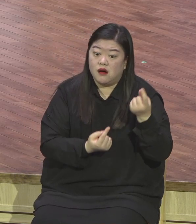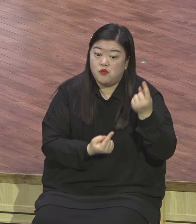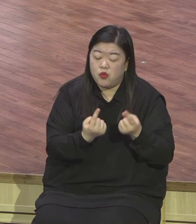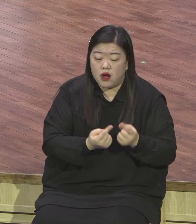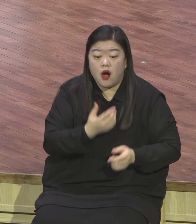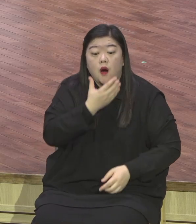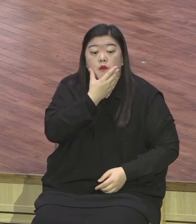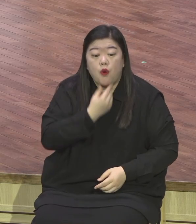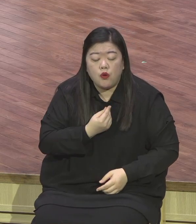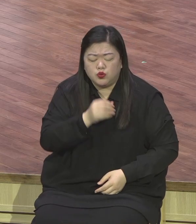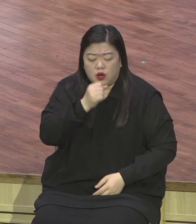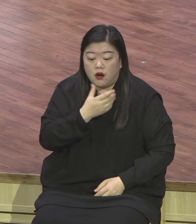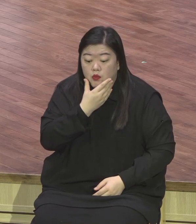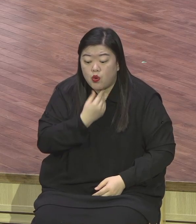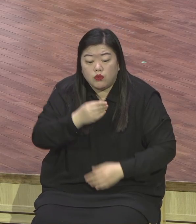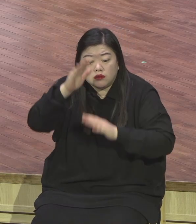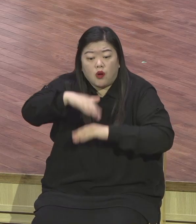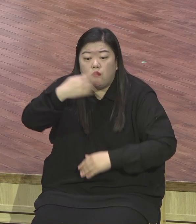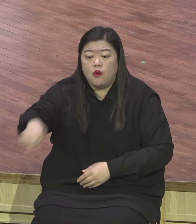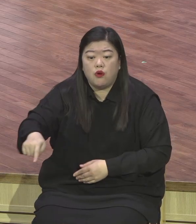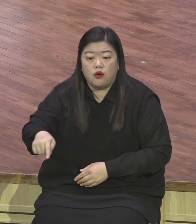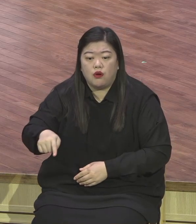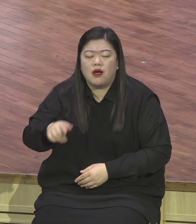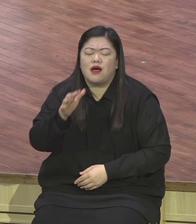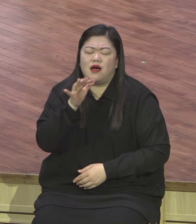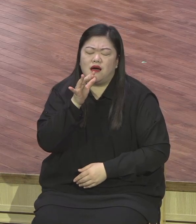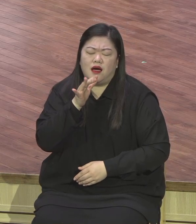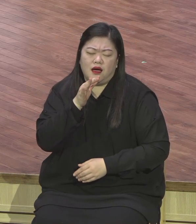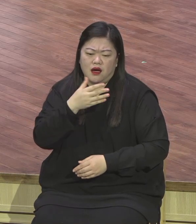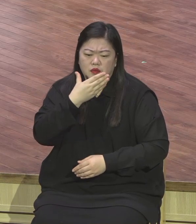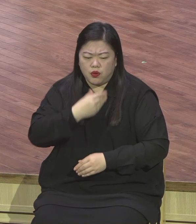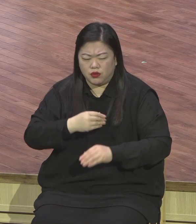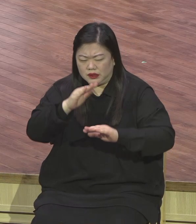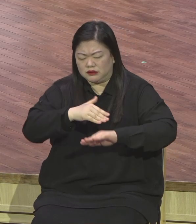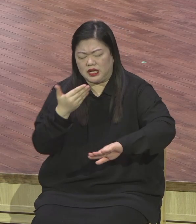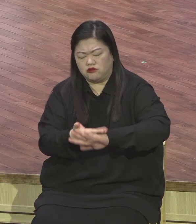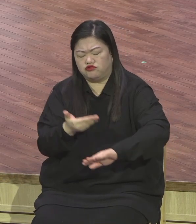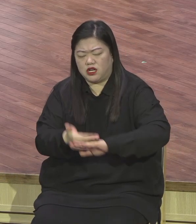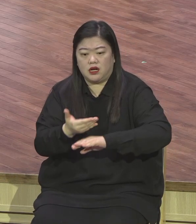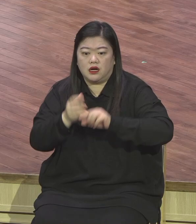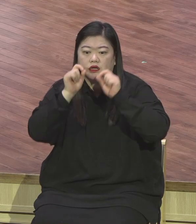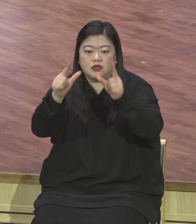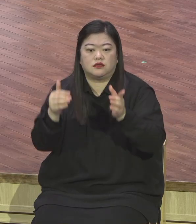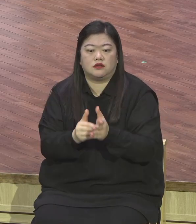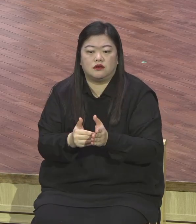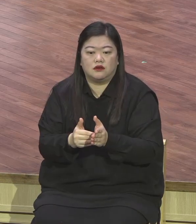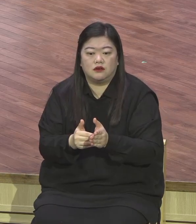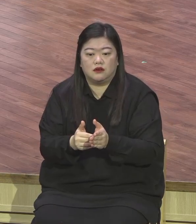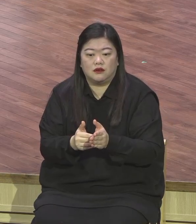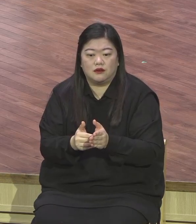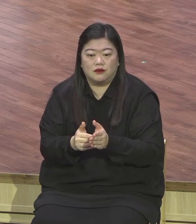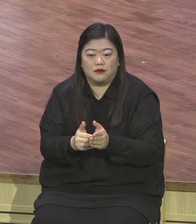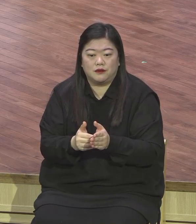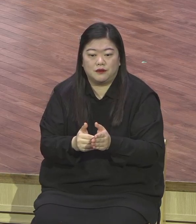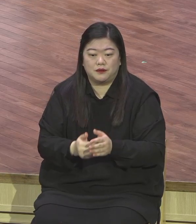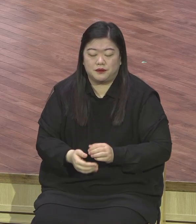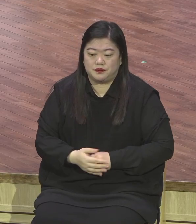밟그름밟그름밟을 통해서 축복이 임하는 사실을 깨닫게 되었어요 이게 그대로 전도자에게 임하는 겁니다